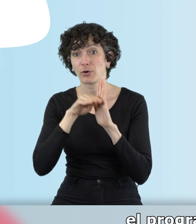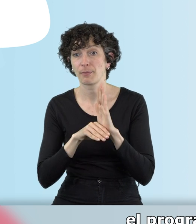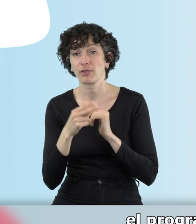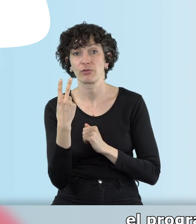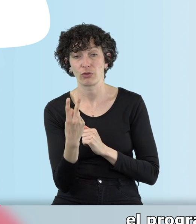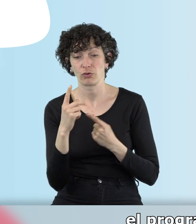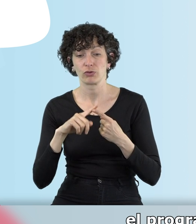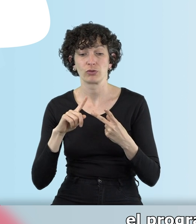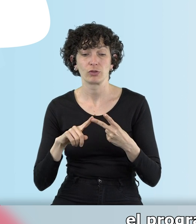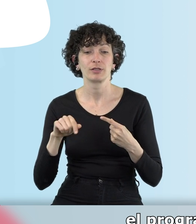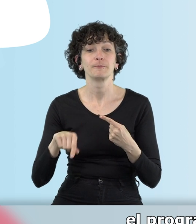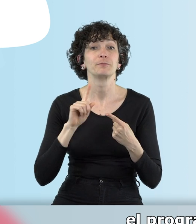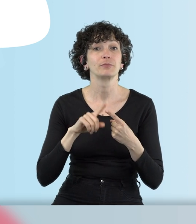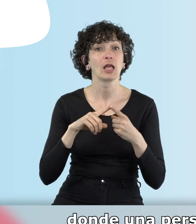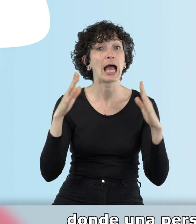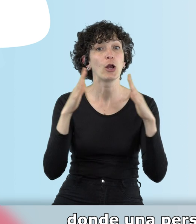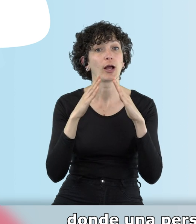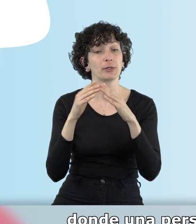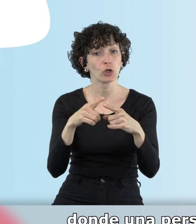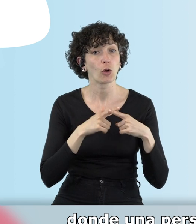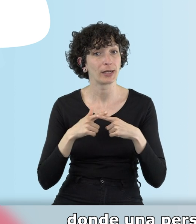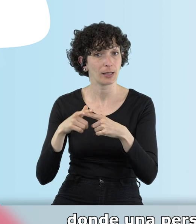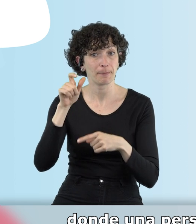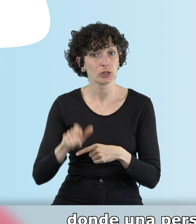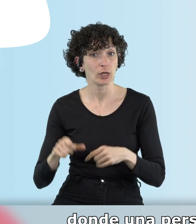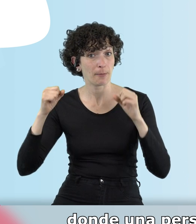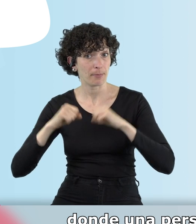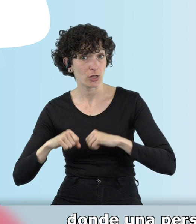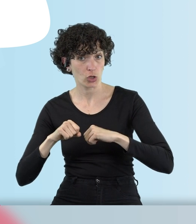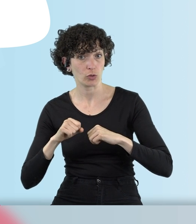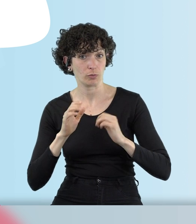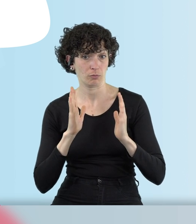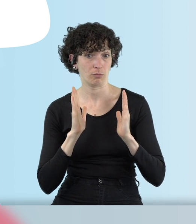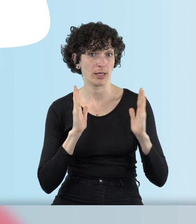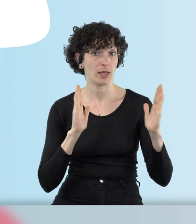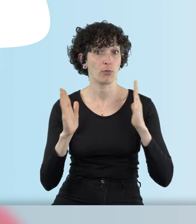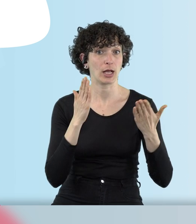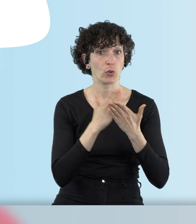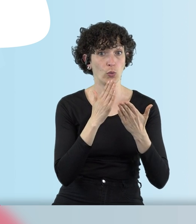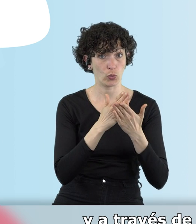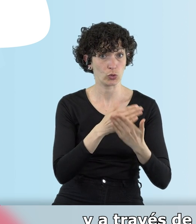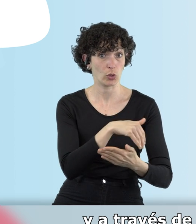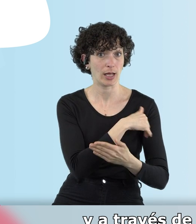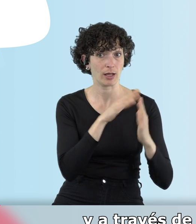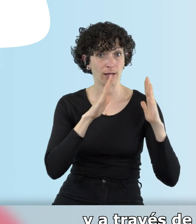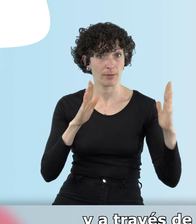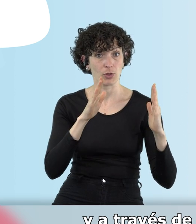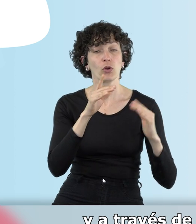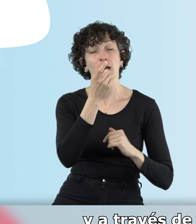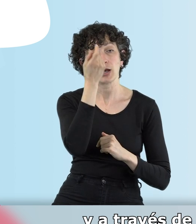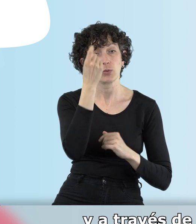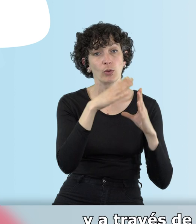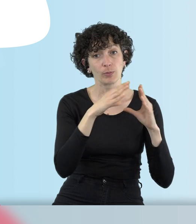El programa de alojamientos compartidos, donde una persona mayor aloja durante el curso académico a un estudiante universitario, y a través de las